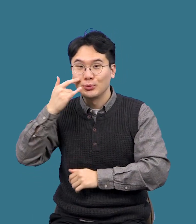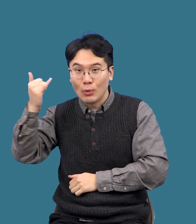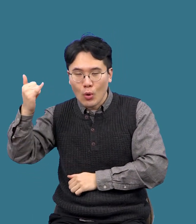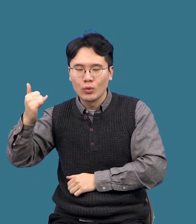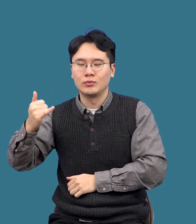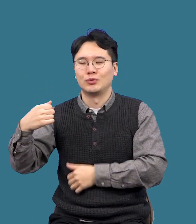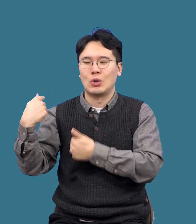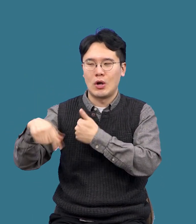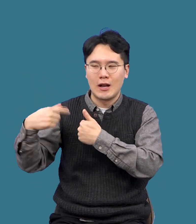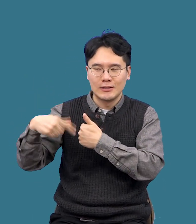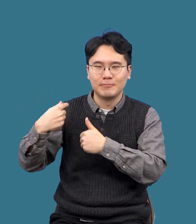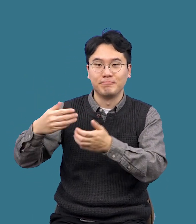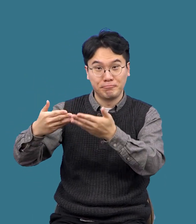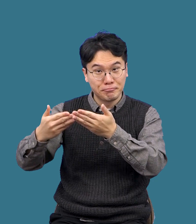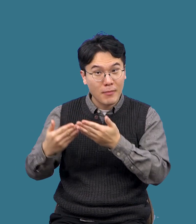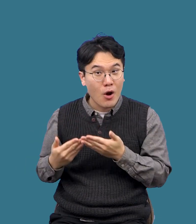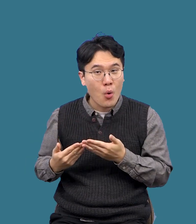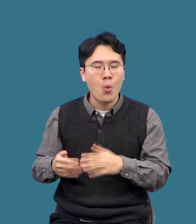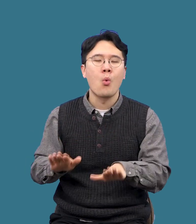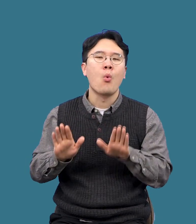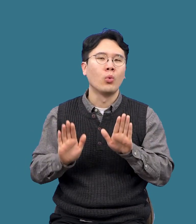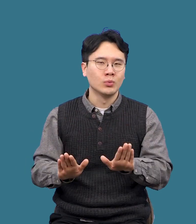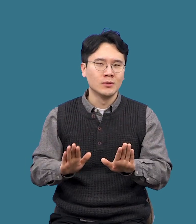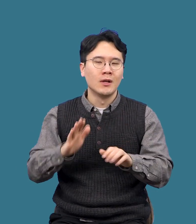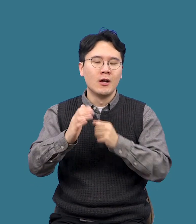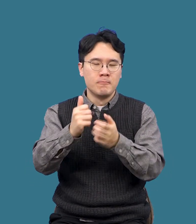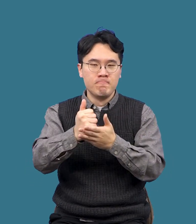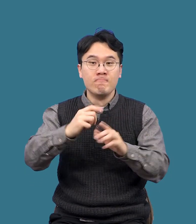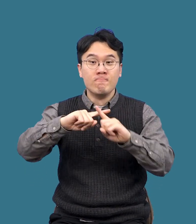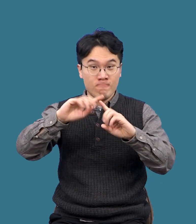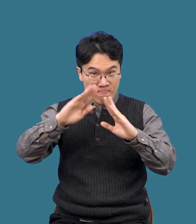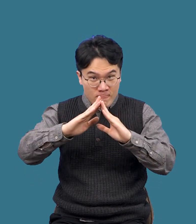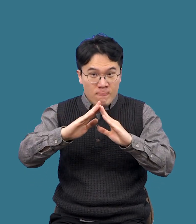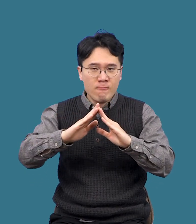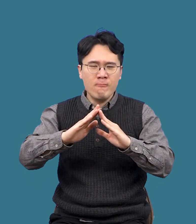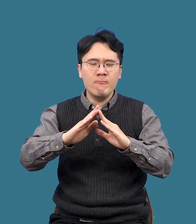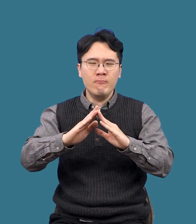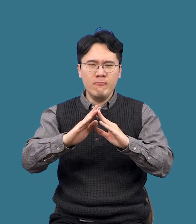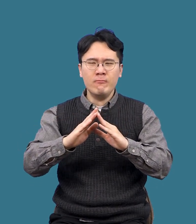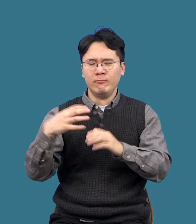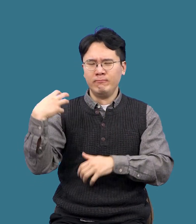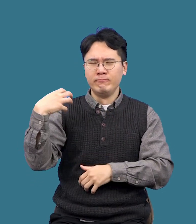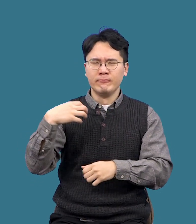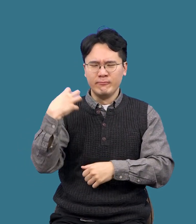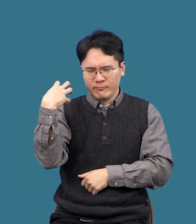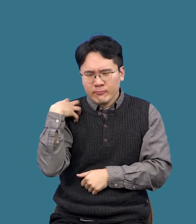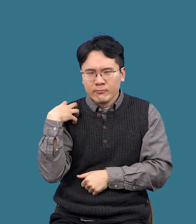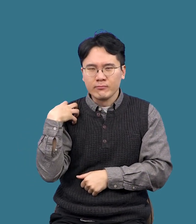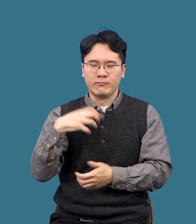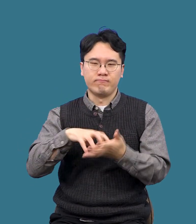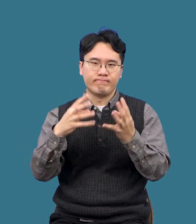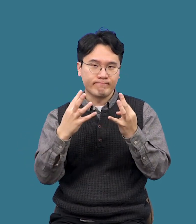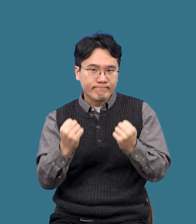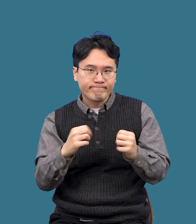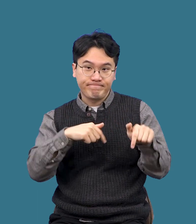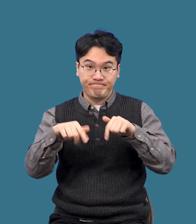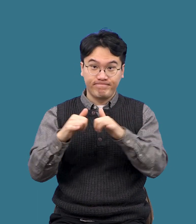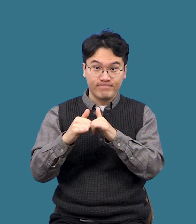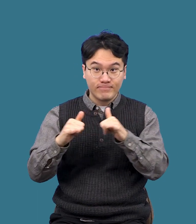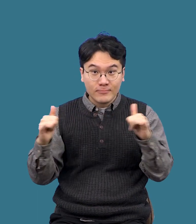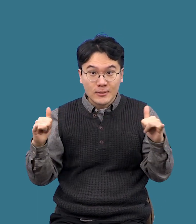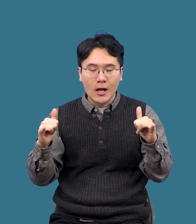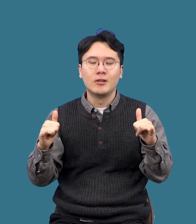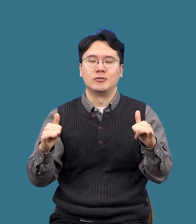교육에 의해서 오늘날 하나님의 교회, 그리스도의 교회를 지키는 수많은 지도자들이 세워져 왔다는